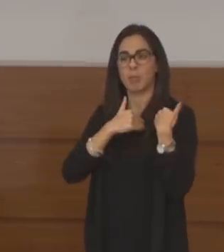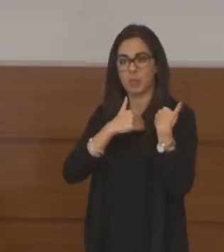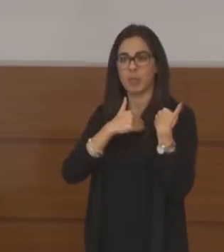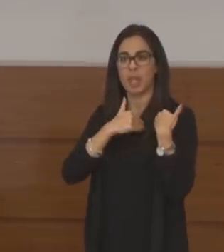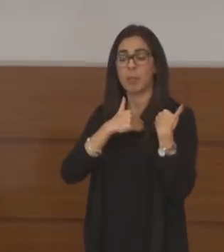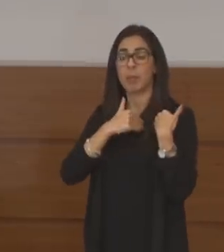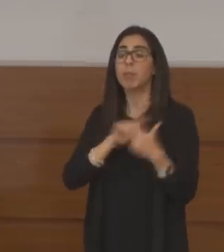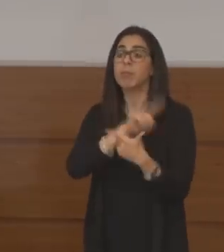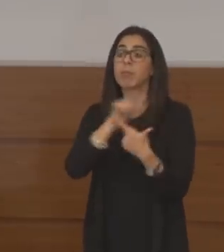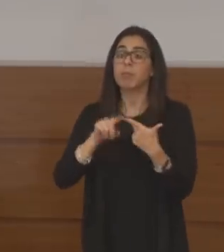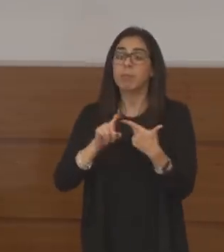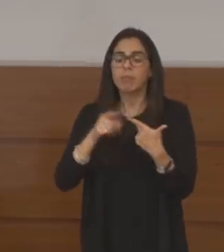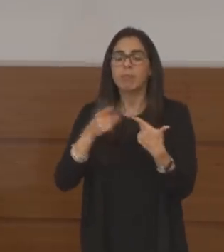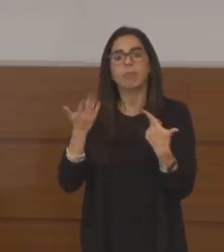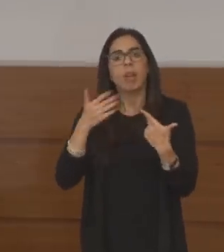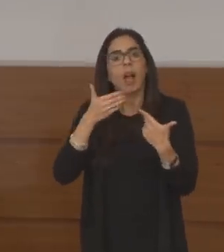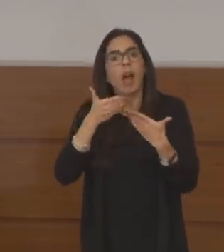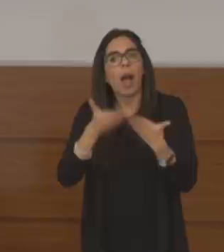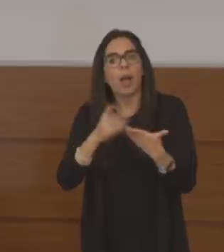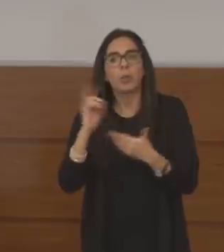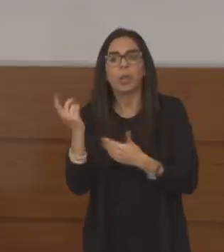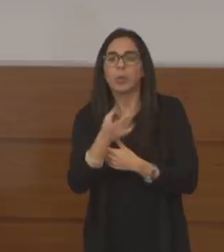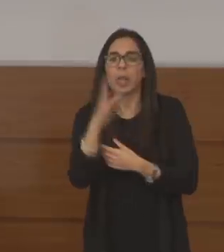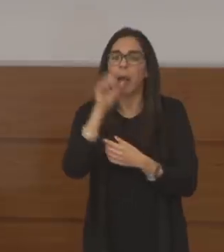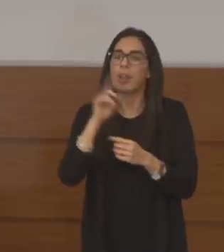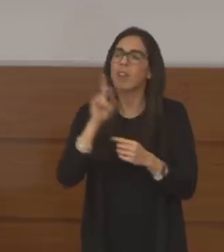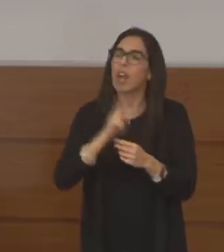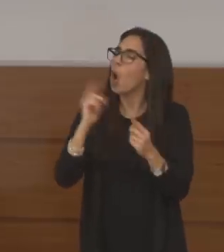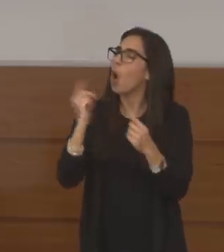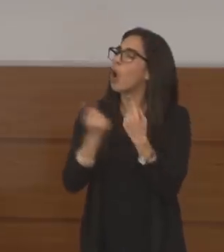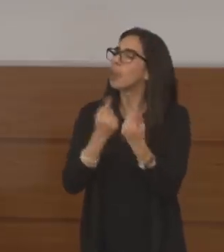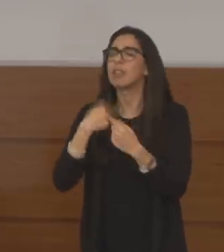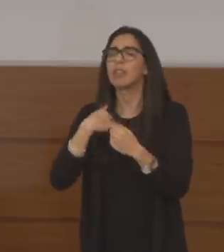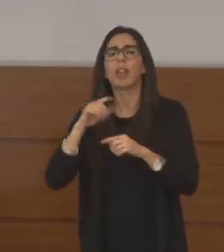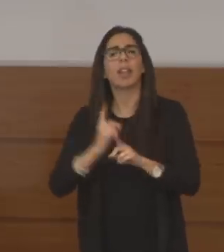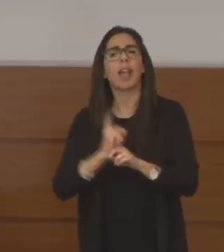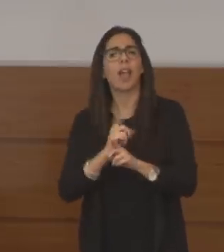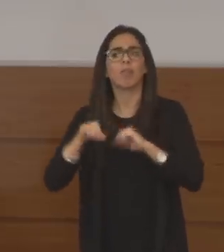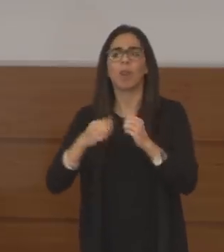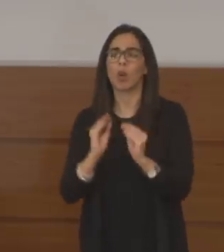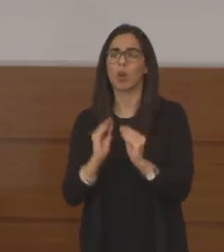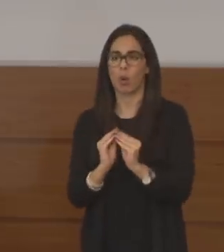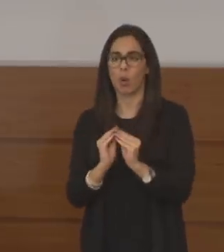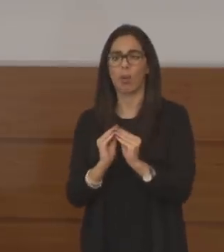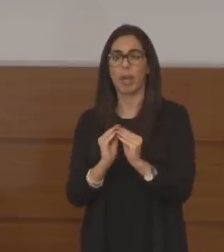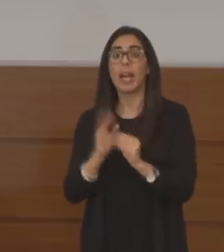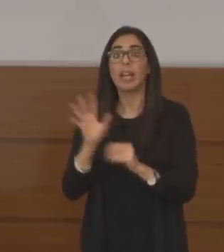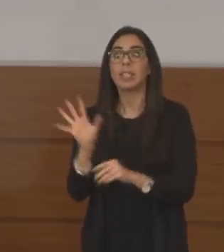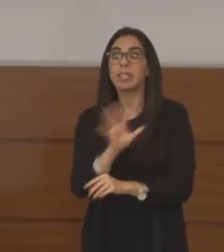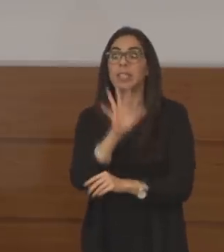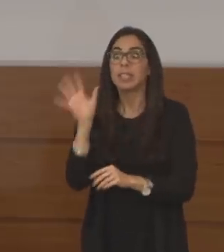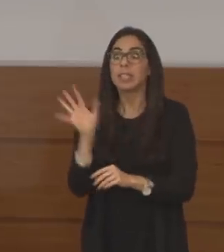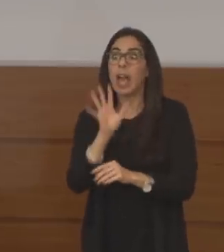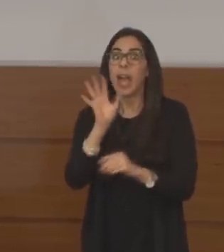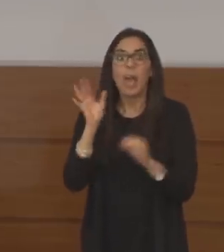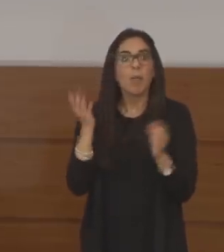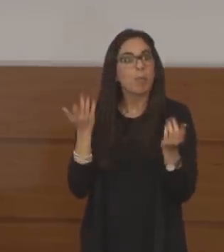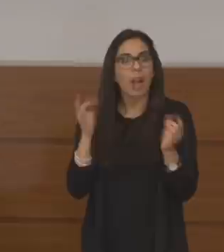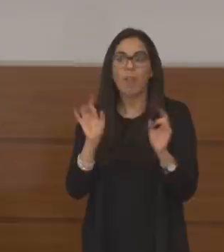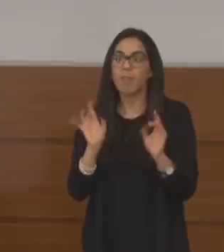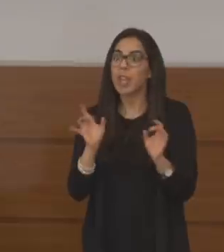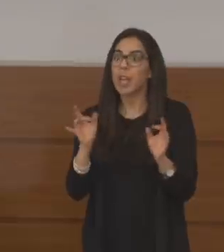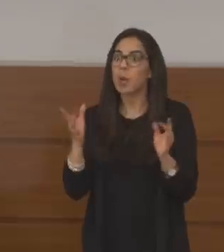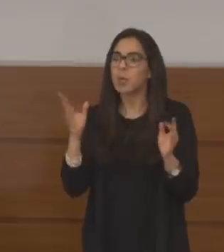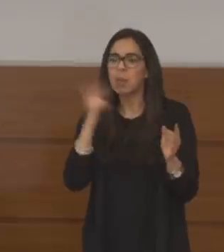la situazione in cui ci troviamo nei diversi contesti e anche là dove apparentemente sembra che il virus circoli meno se i